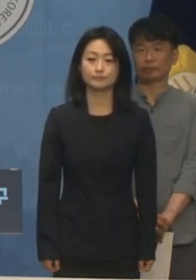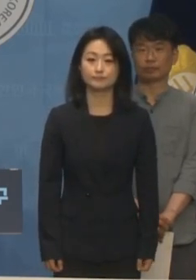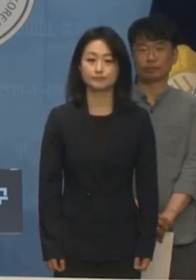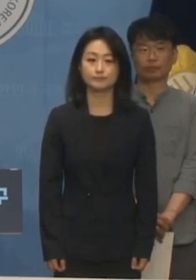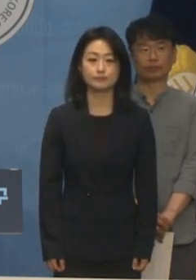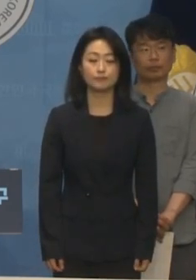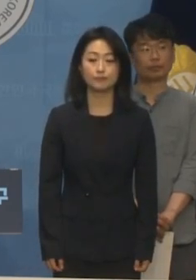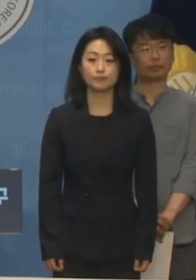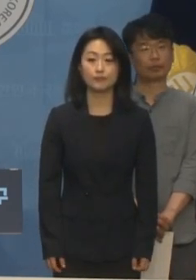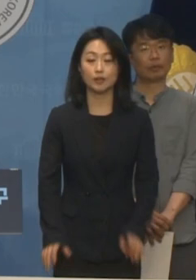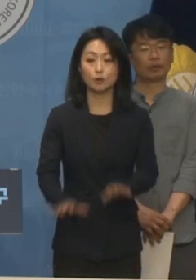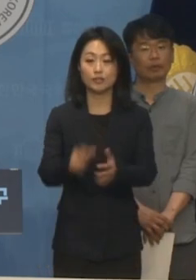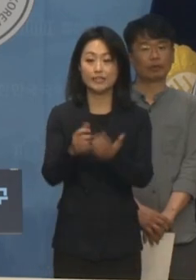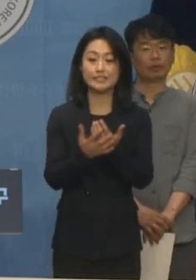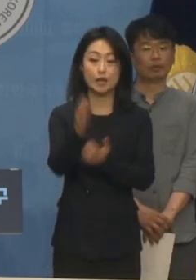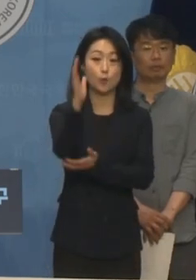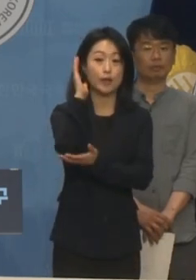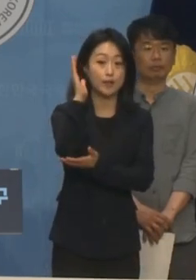오늘 기자회견은